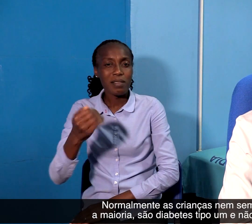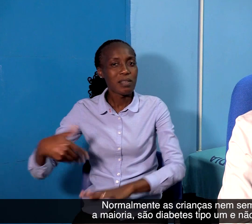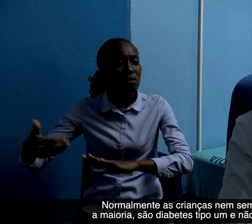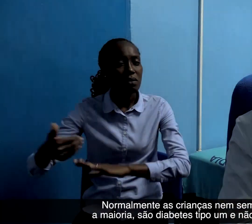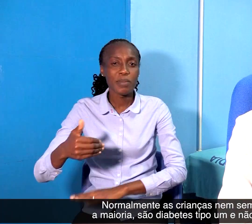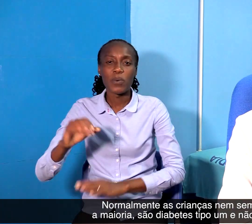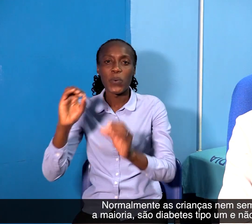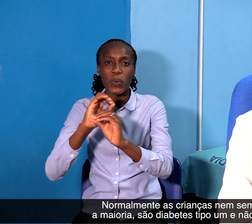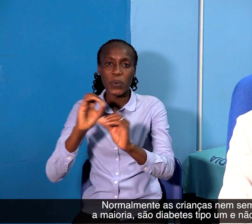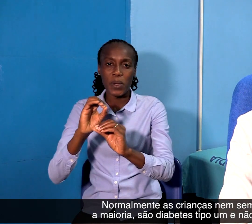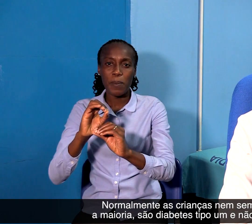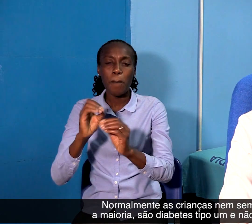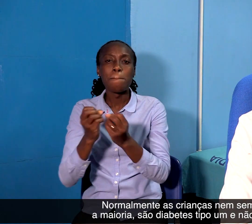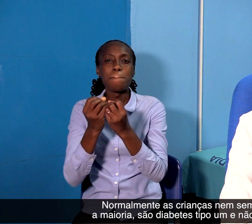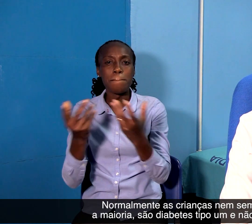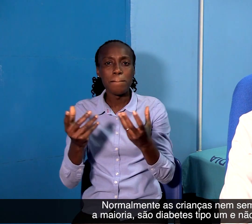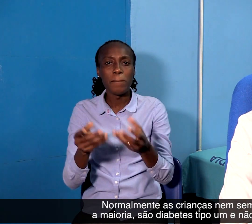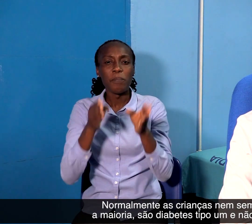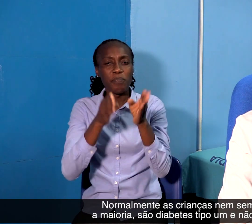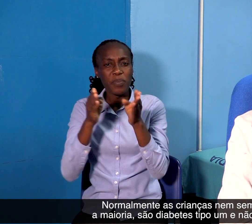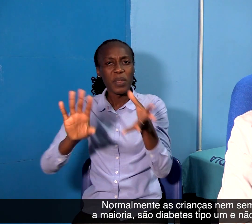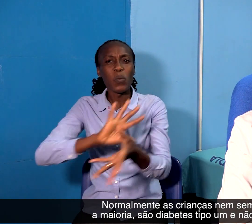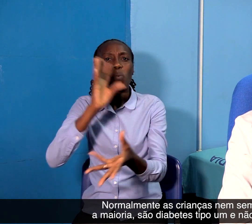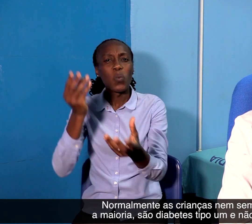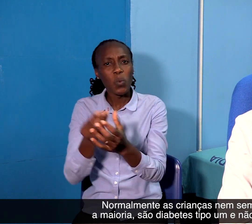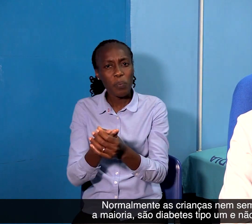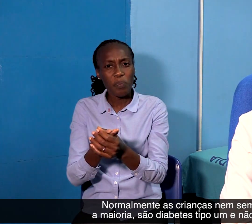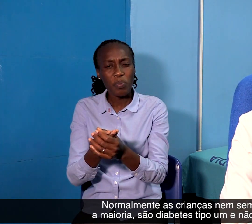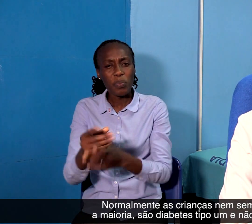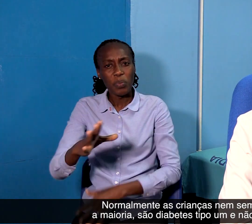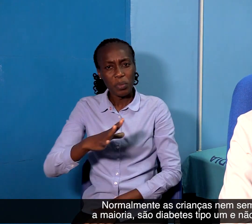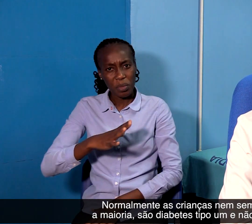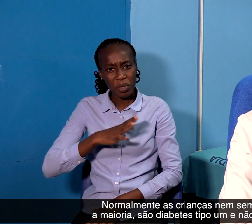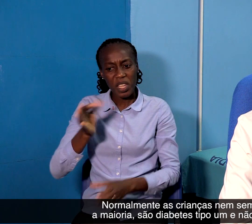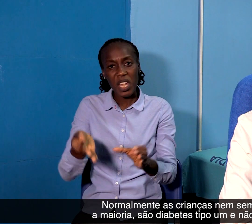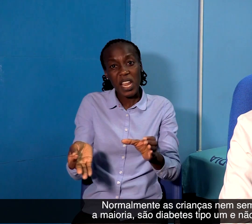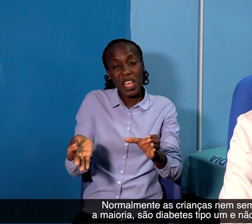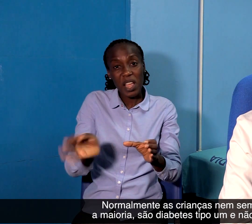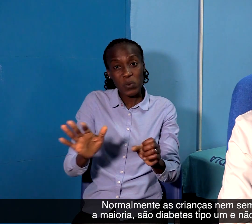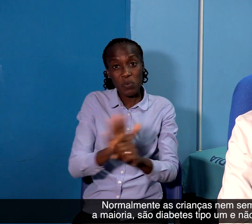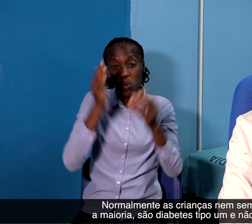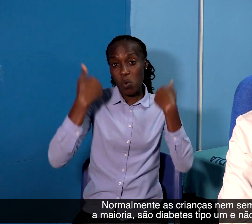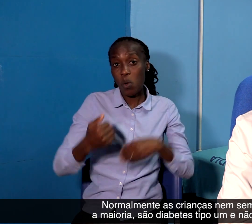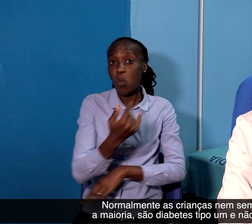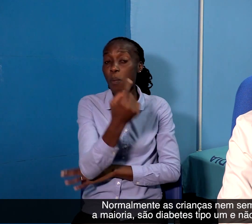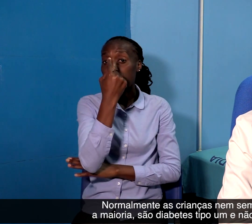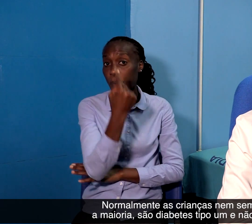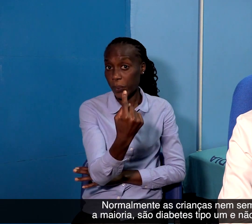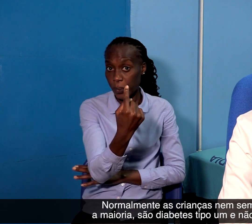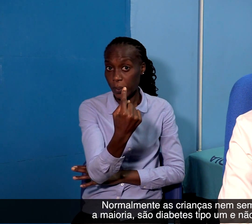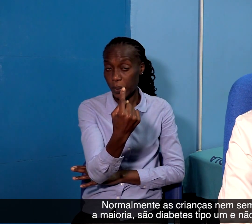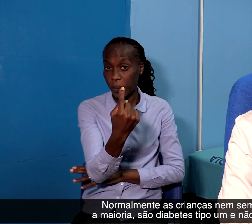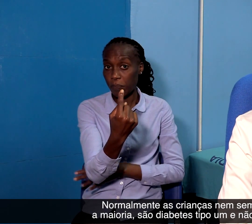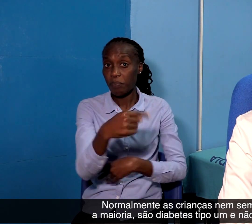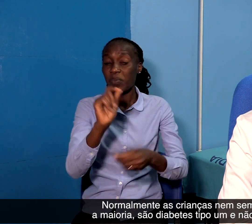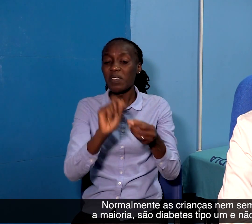mas grande parte, a maioria, quase todas, são do diabetes tipo 1. Diabetes tipo 1 não